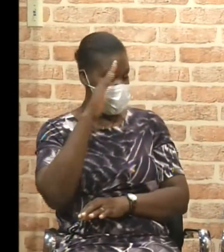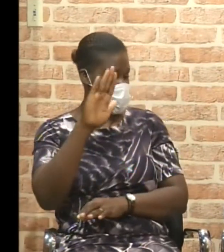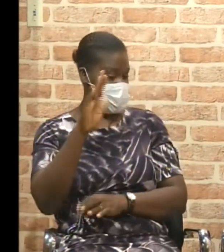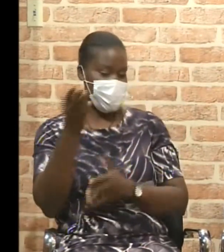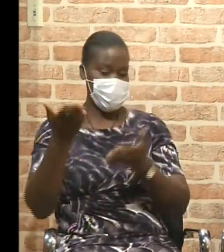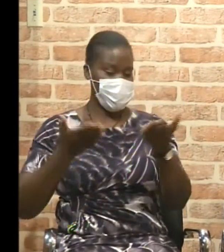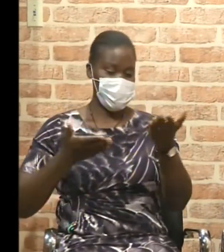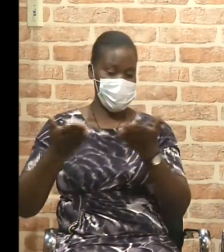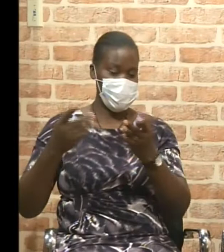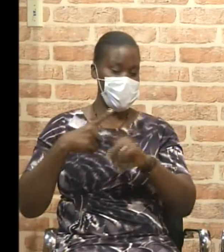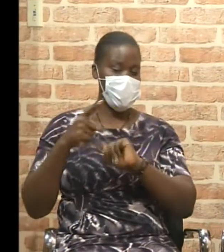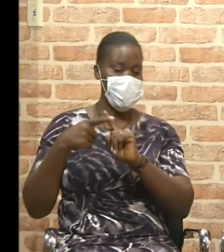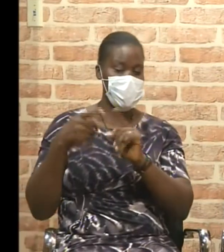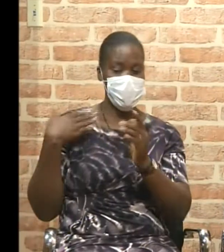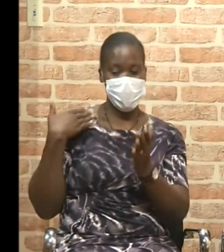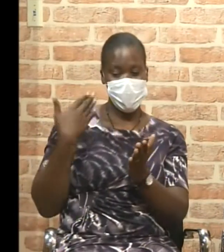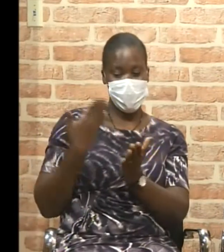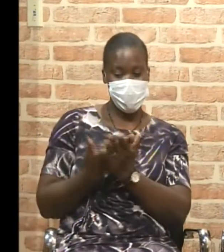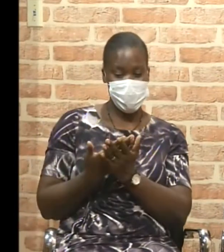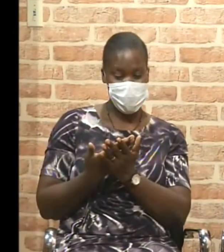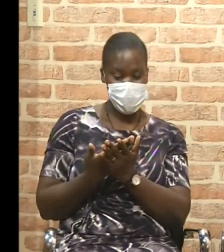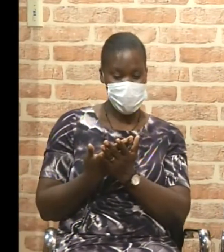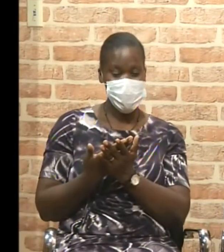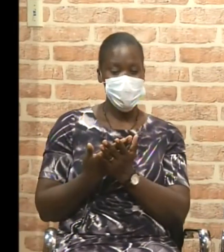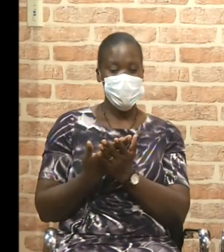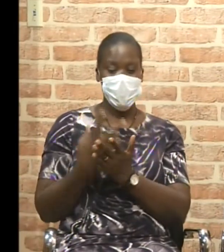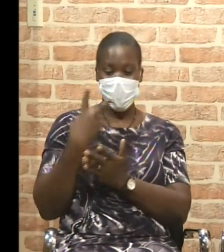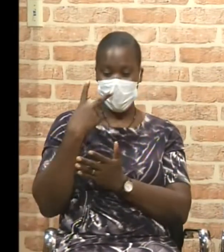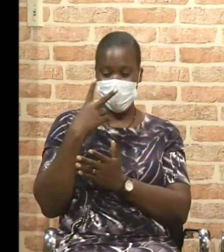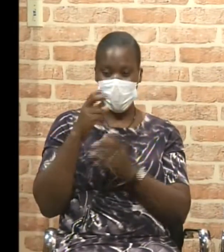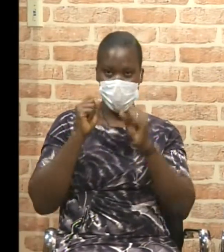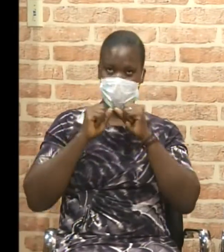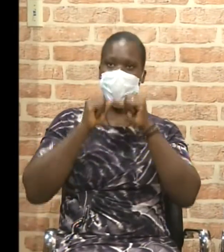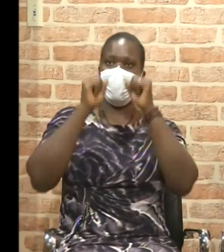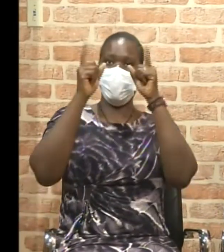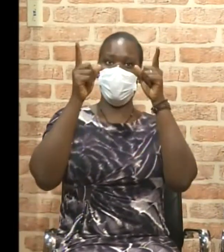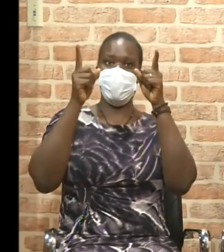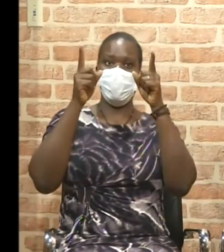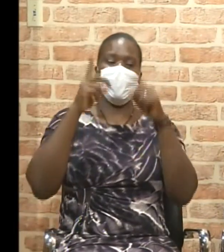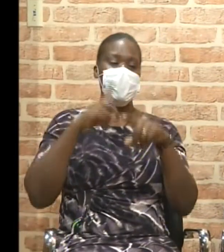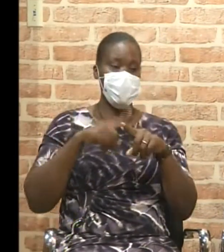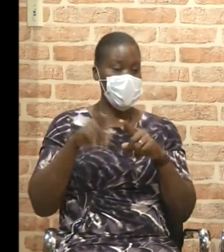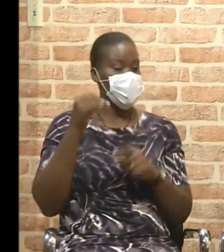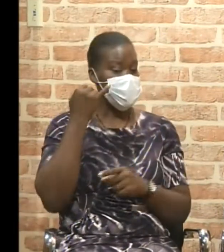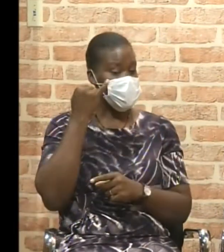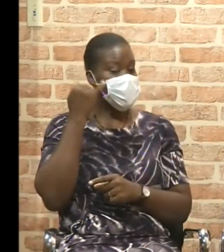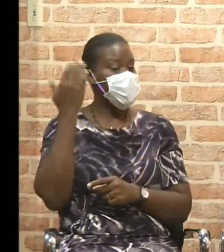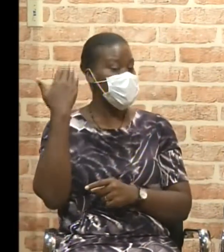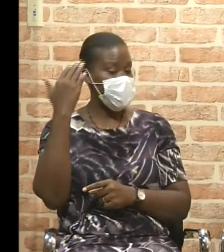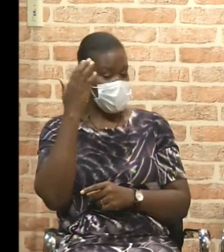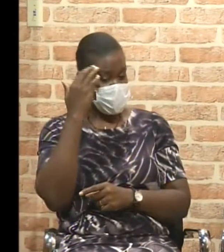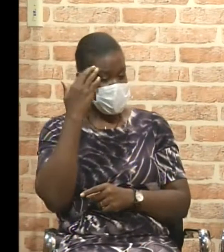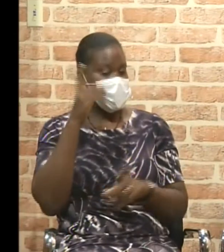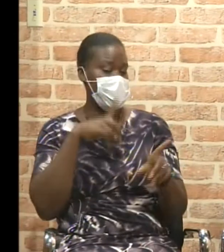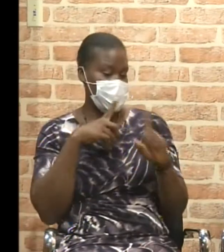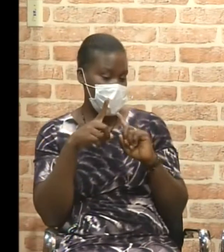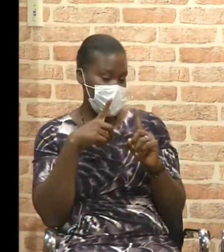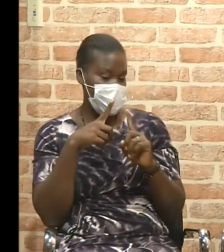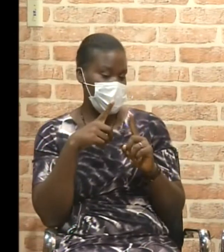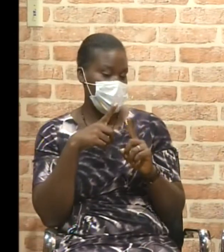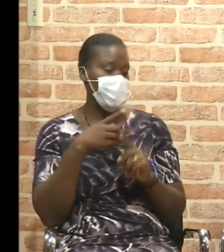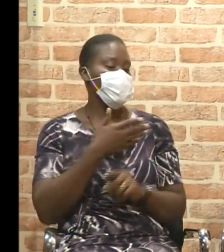suis bien étonné. Je dis, si je connais au moins le service là, nous avons parlé de lui des fois. Maintenant, pendant que